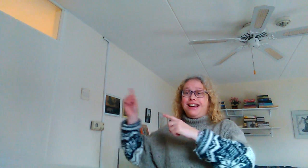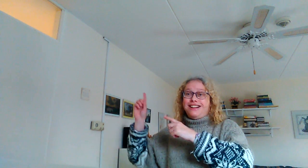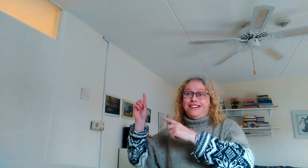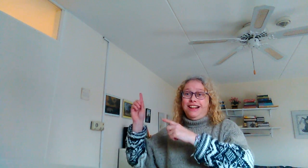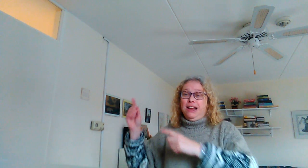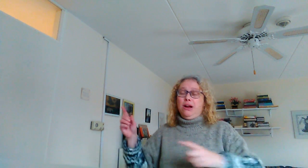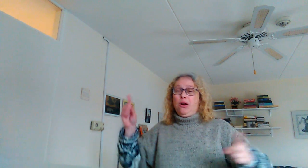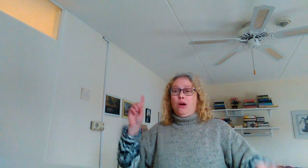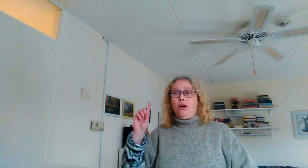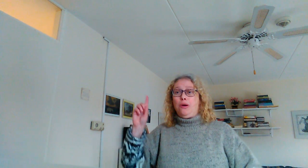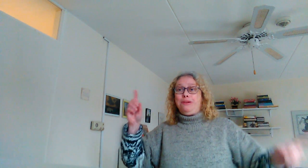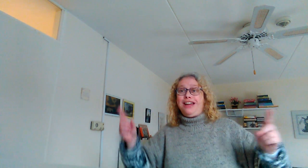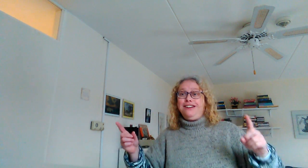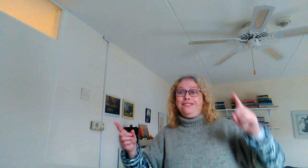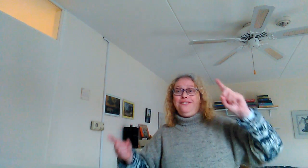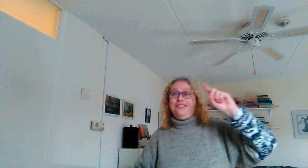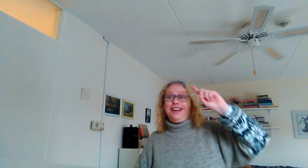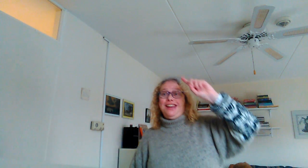helemaal. Op NVO